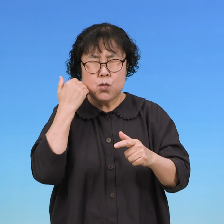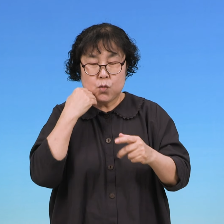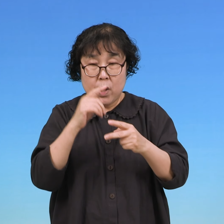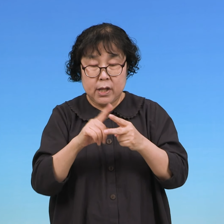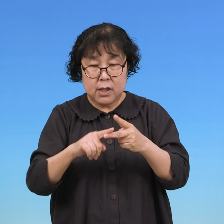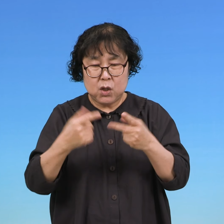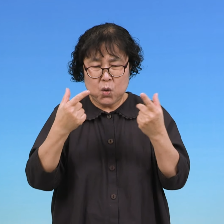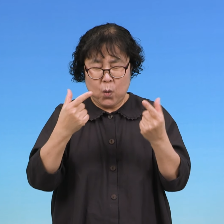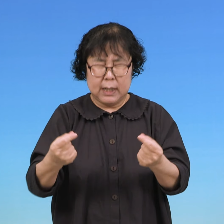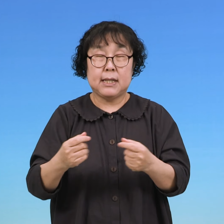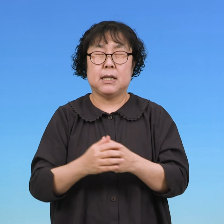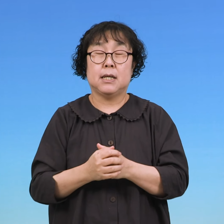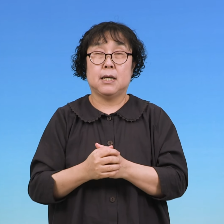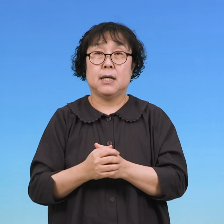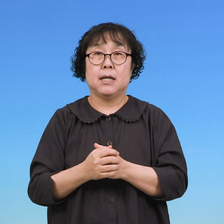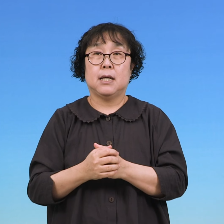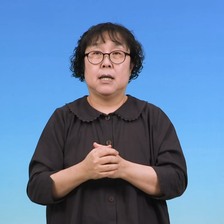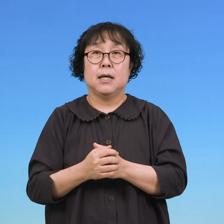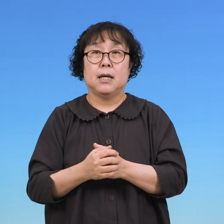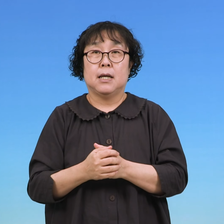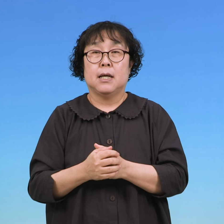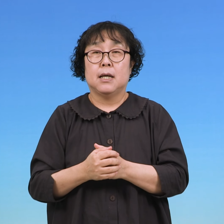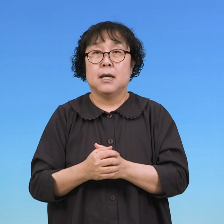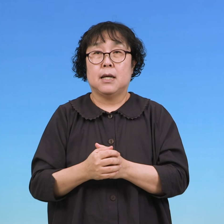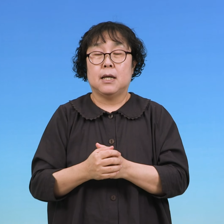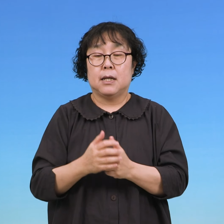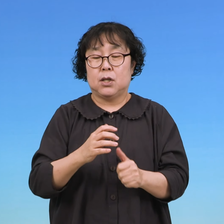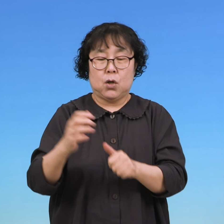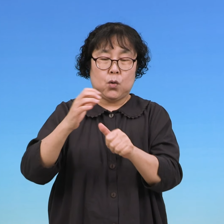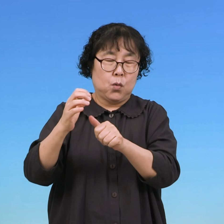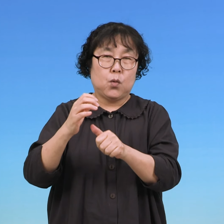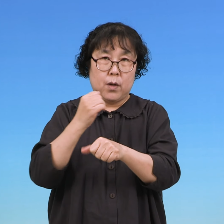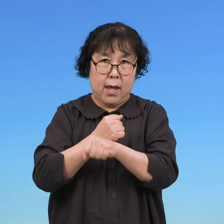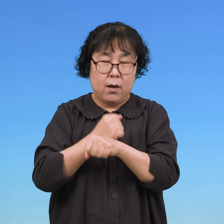똑같이 절차가 똑같도록 그래서 오해를 받는 거죠.